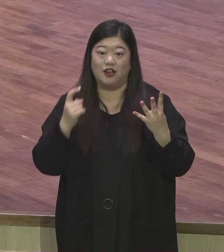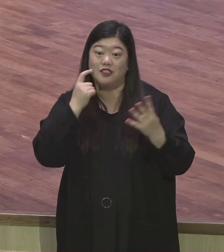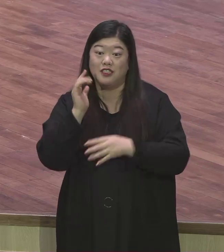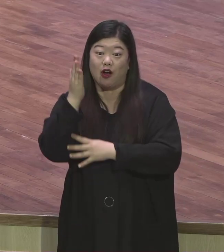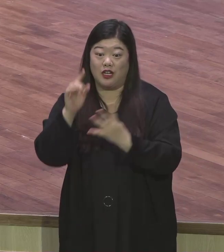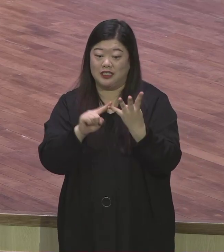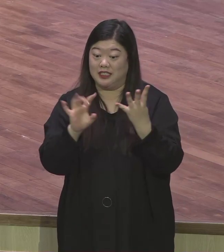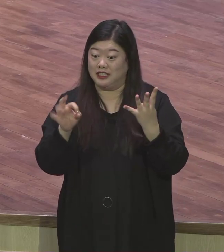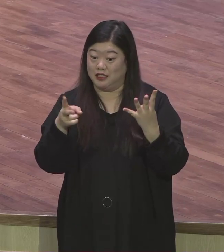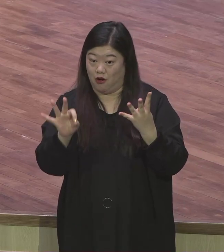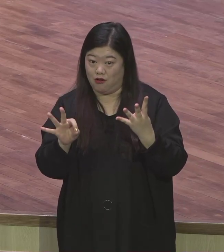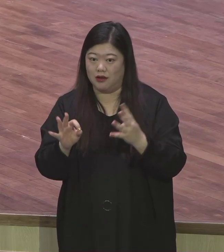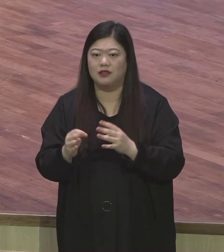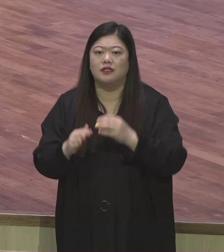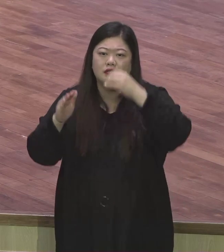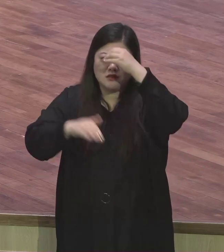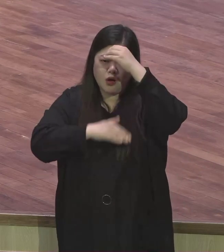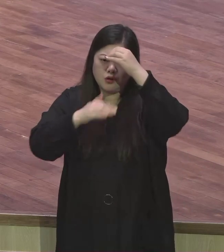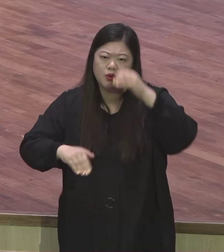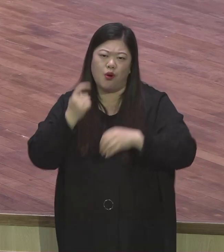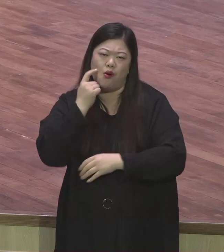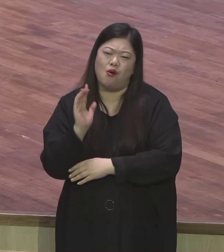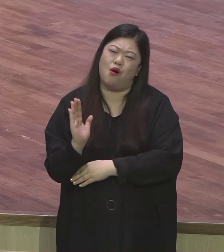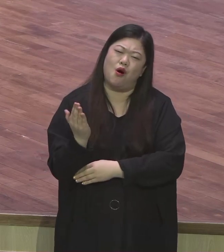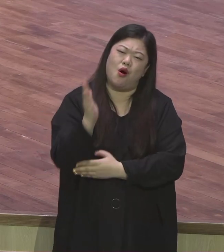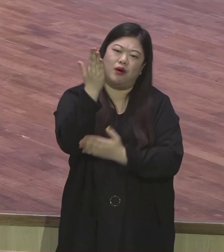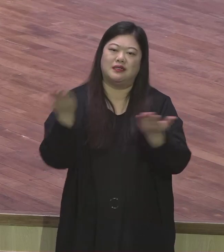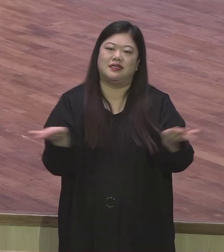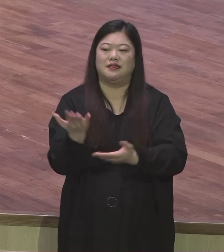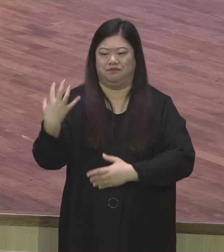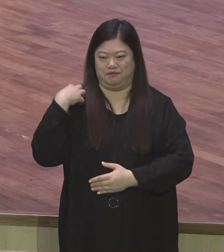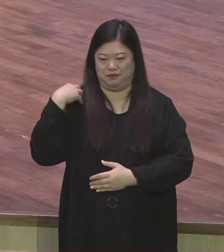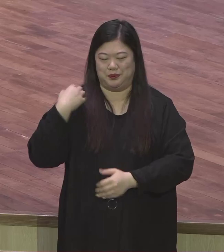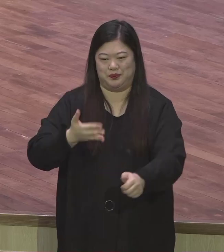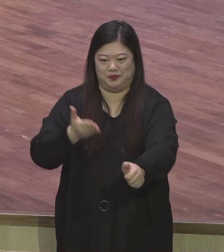영광스러운 성도의 사명을 감당하시기 바랍니다.